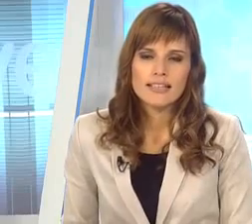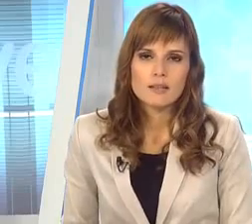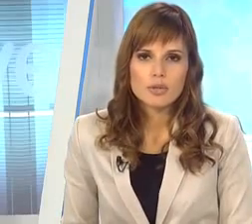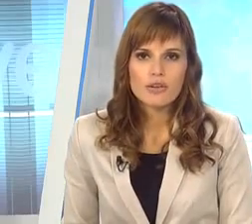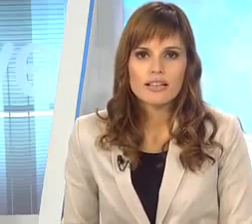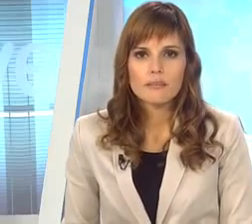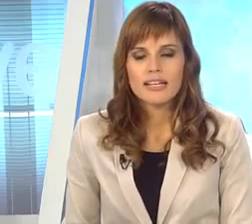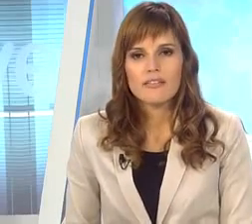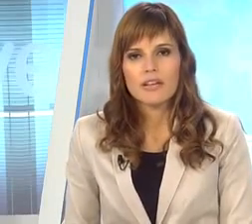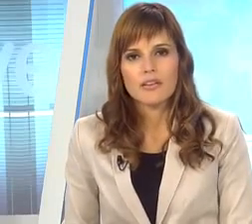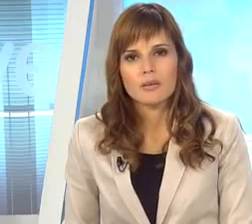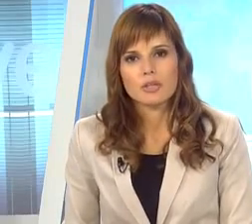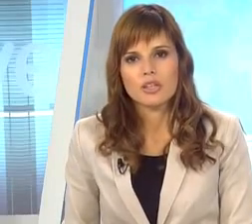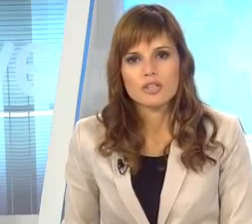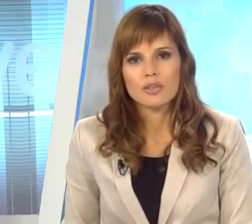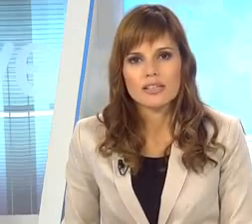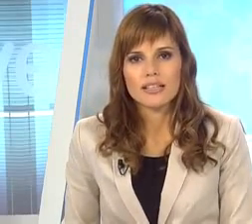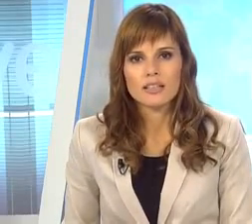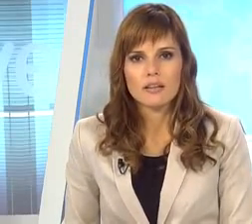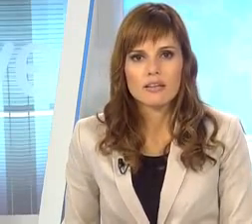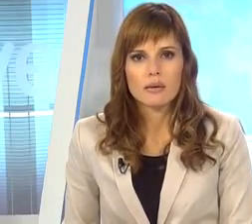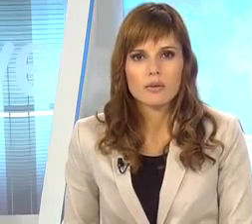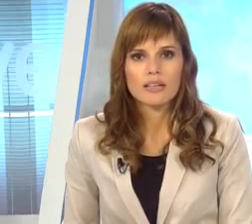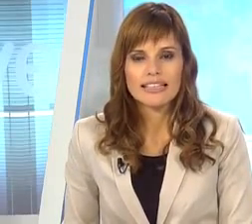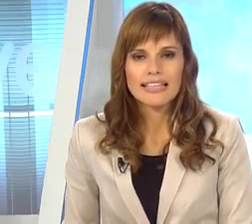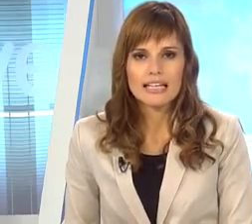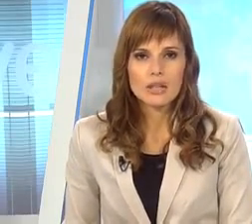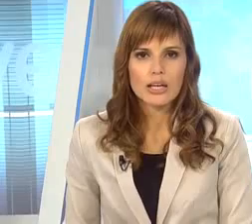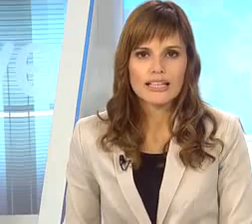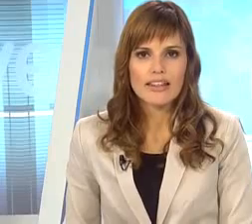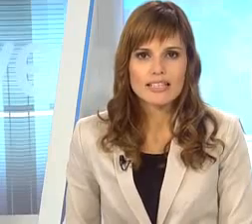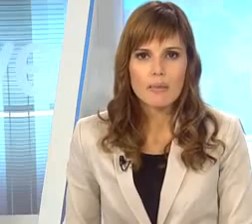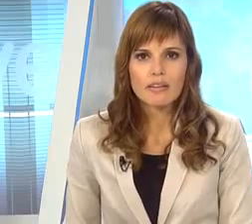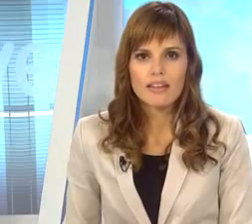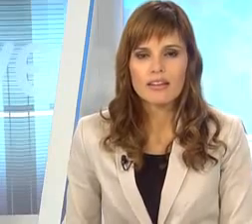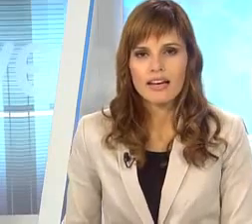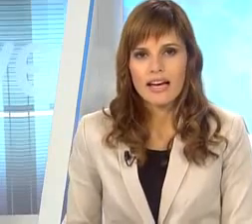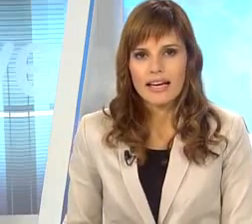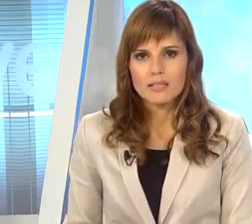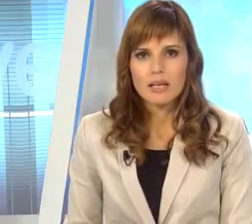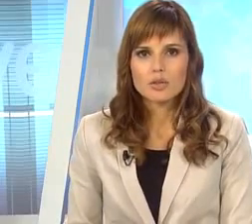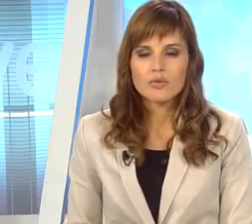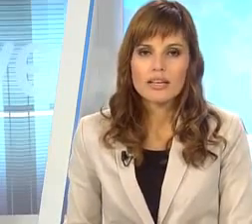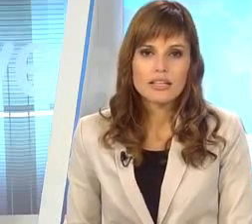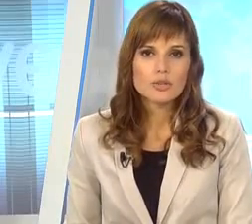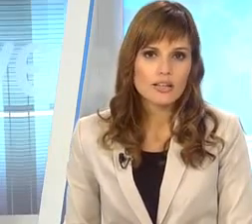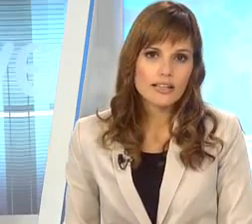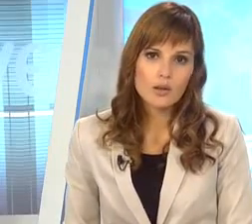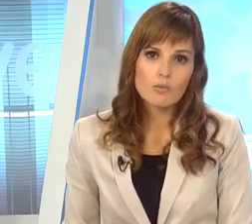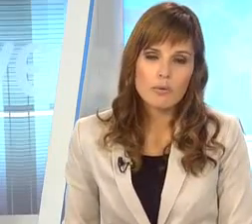El Museo de Altamira y la Federación de Personas Sordas de Cantabria celebraron el Día Internacional de la Discapacidad. Las manos fue el nexo elegido como medio